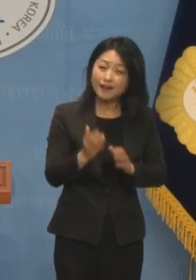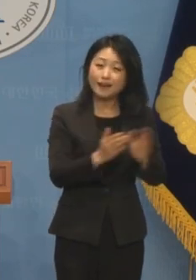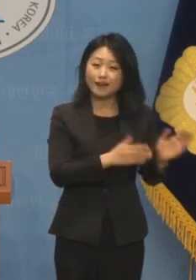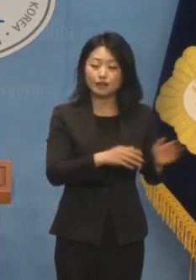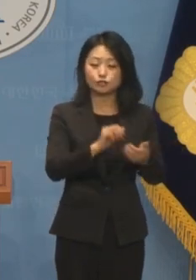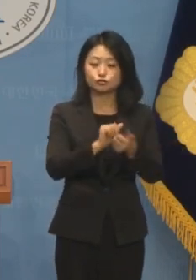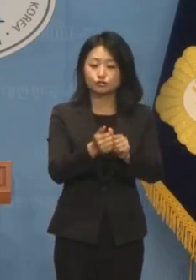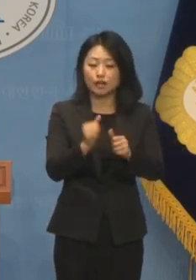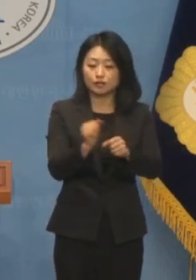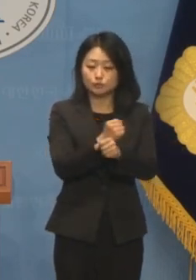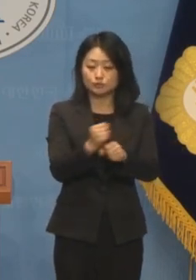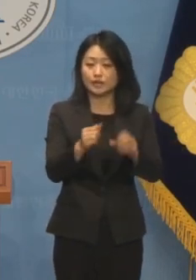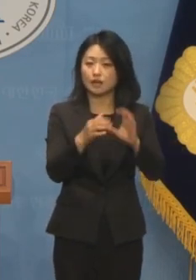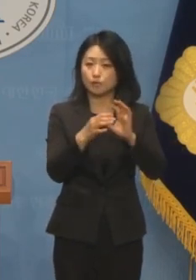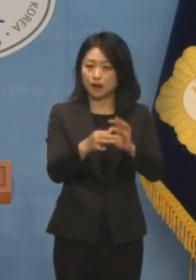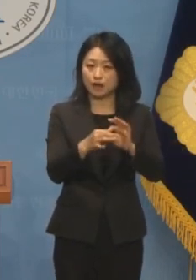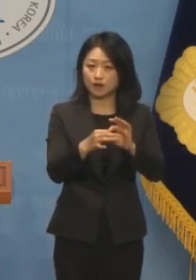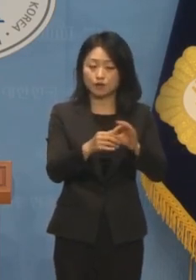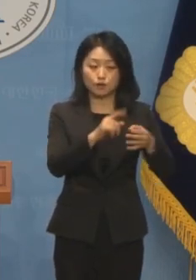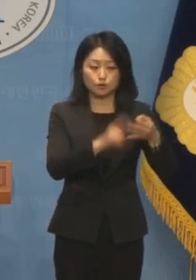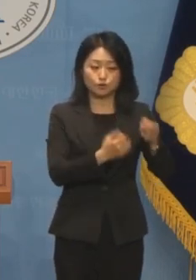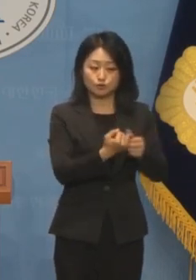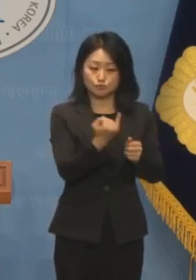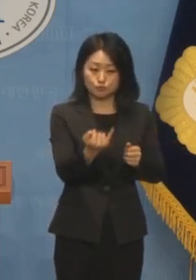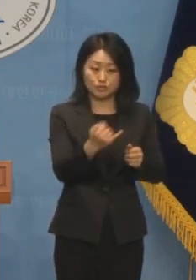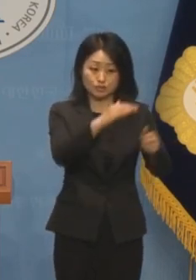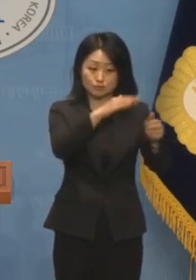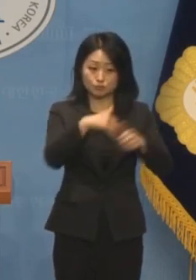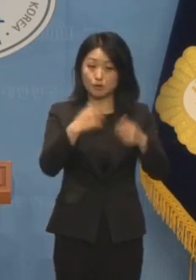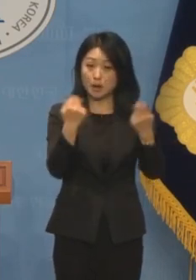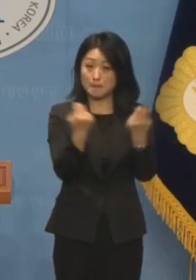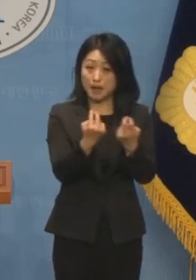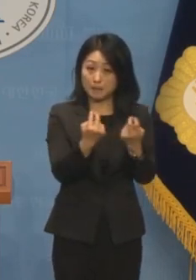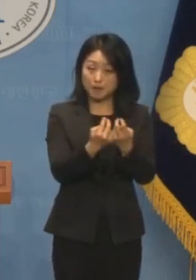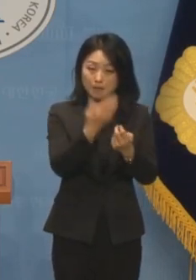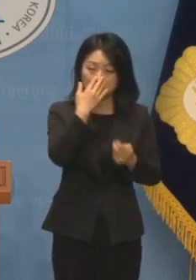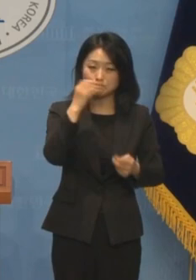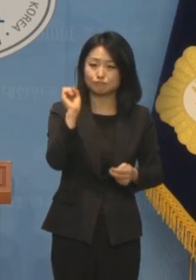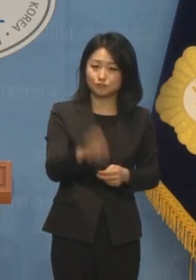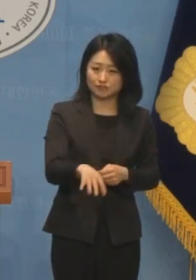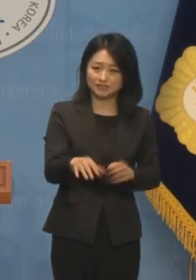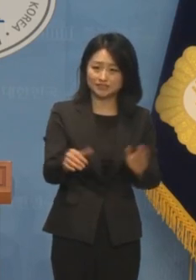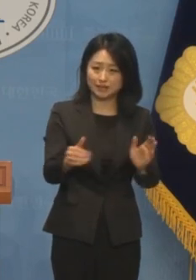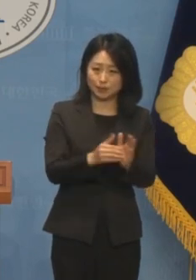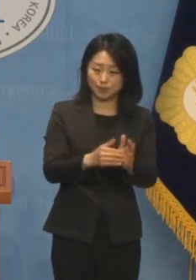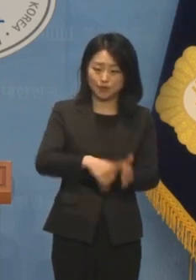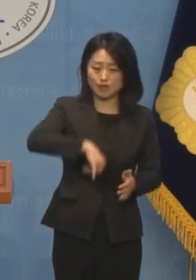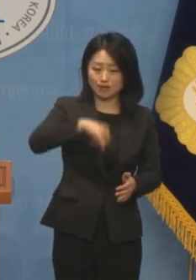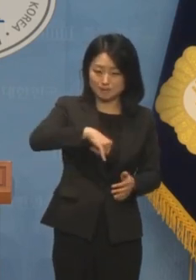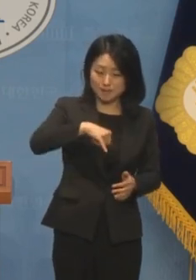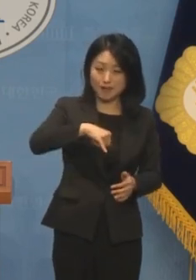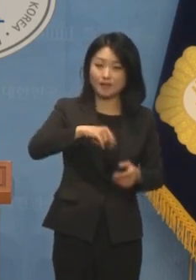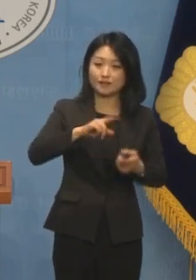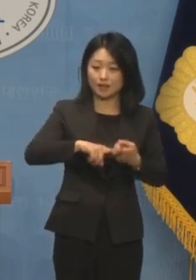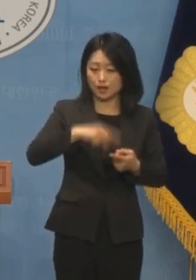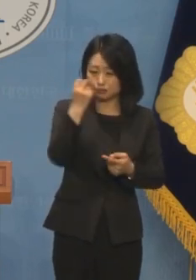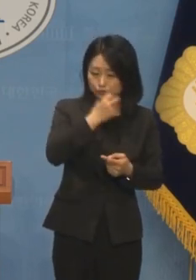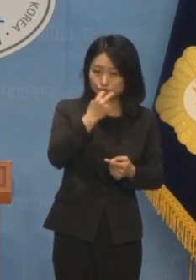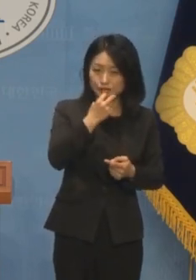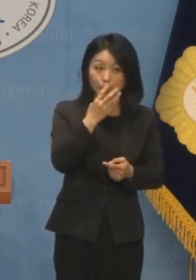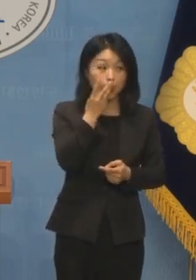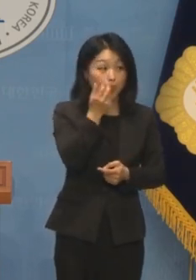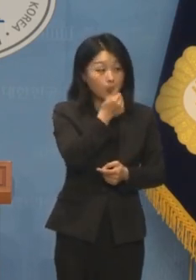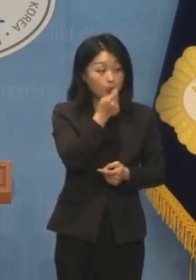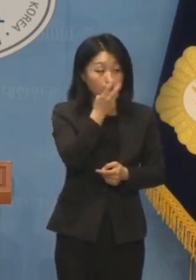도이치모터스 주가 조작 관련 김건희 여사 소환 조사 방침은 휴지 조각이 되고 명품백 신속 수사도